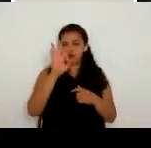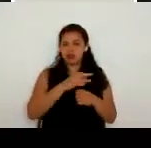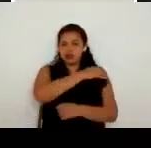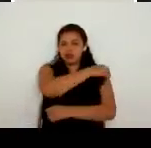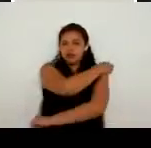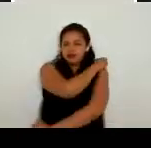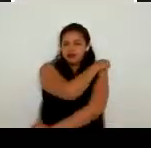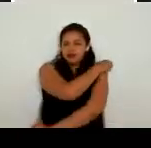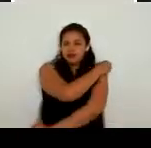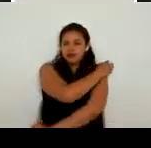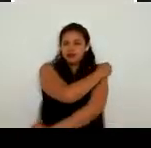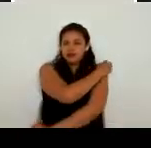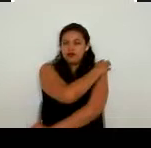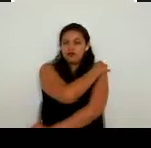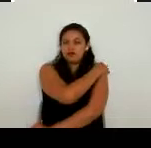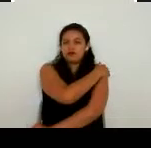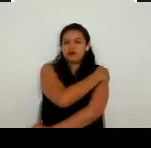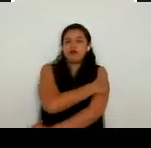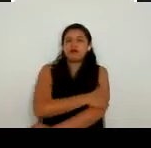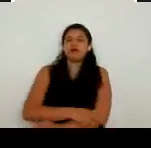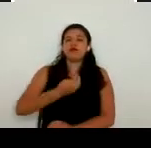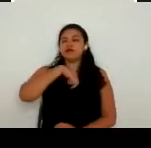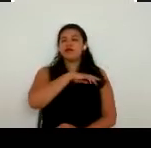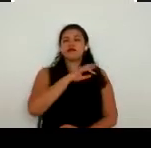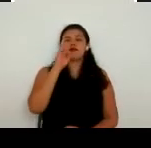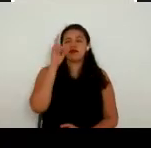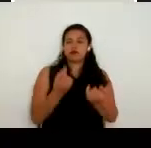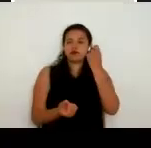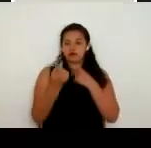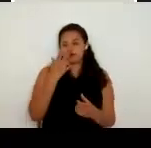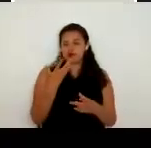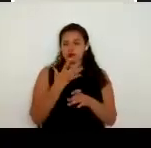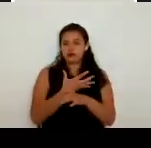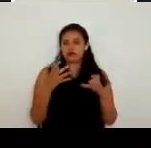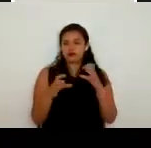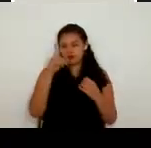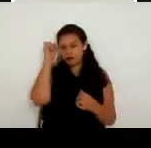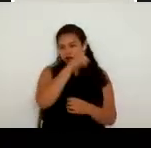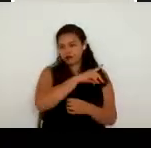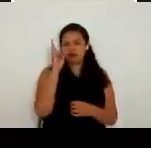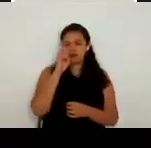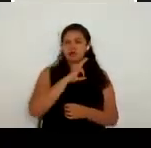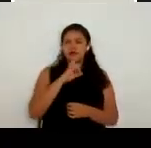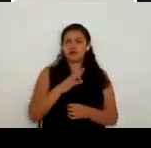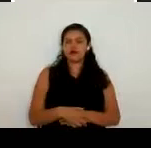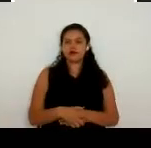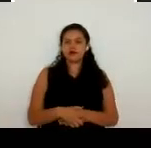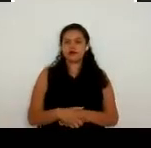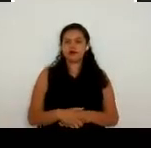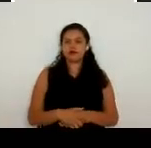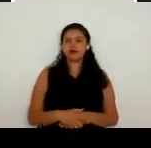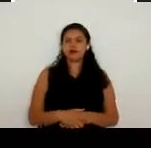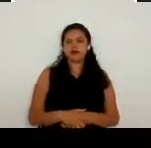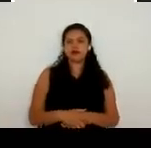como vemos pues esto nos permite ver algunas de las dificultades bueno y aquí nos presentamos del perfil